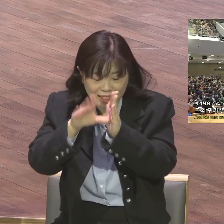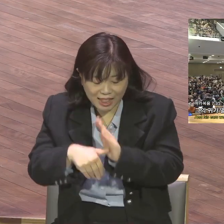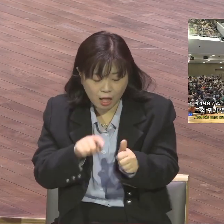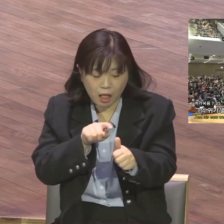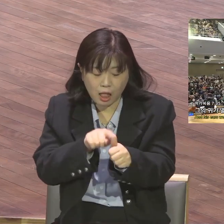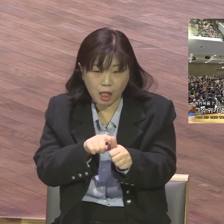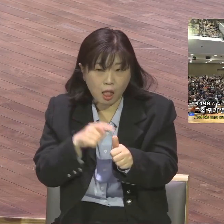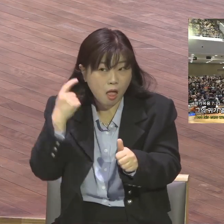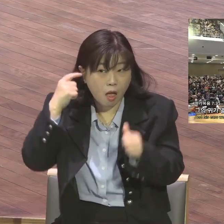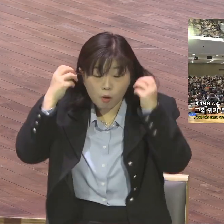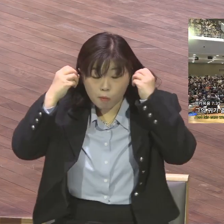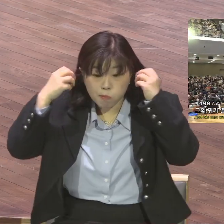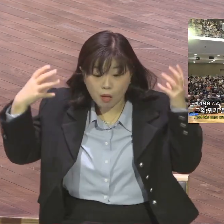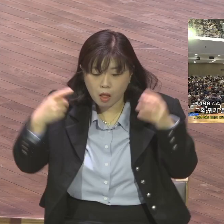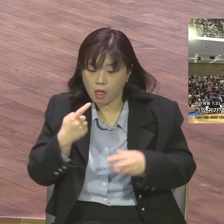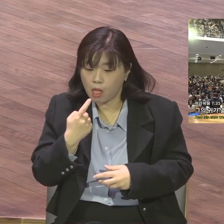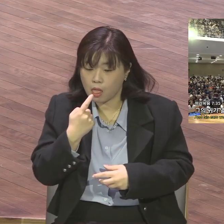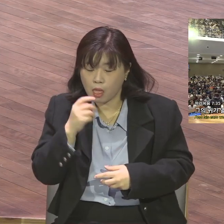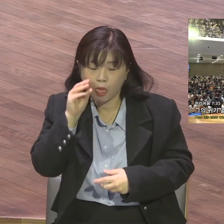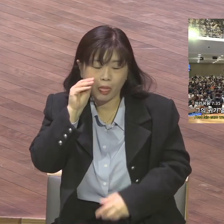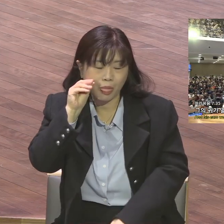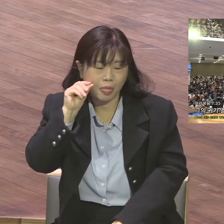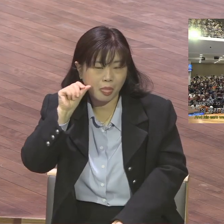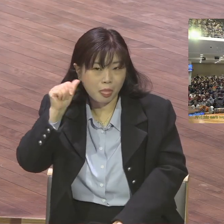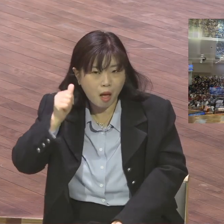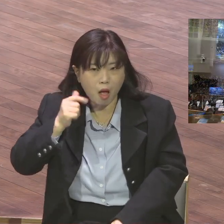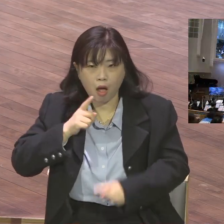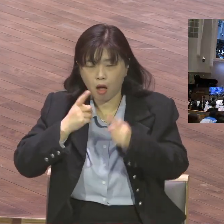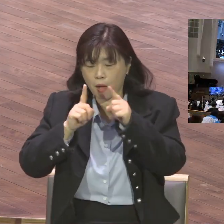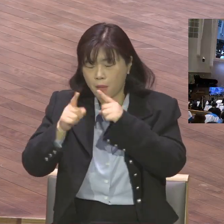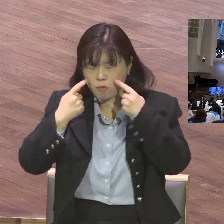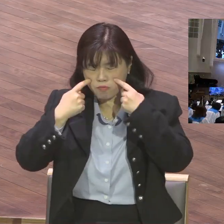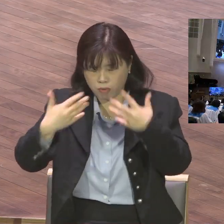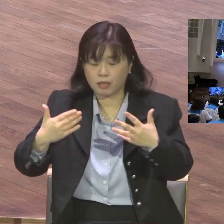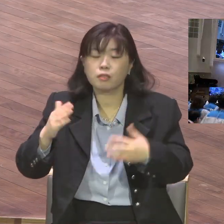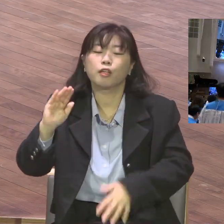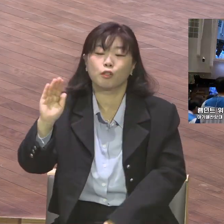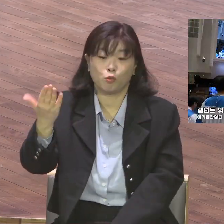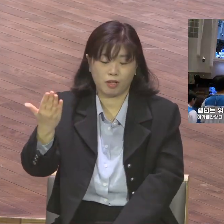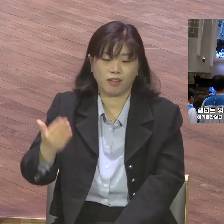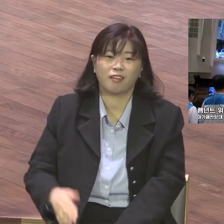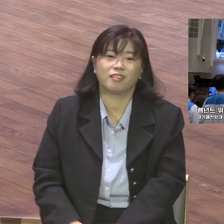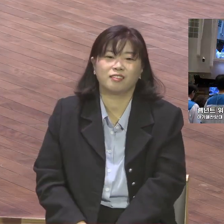곧 풀려 말이 분명하여졌더라. 아멘.